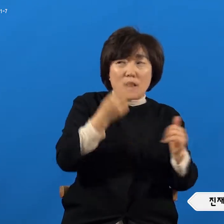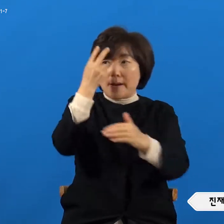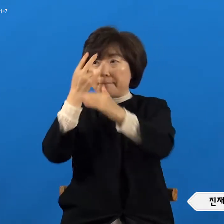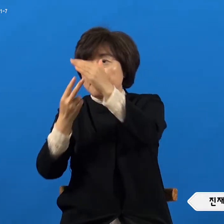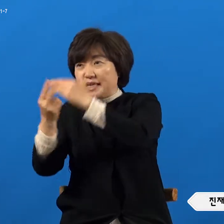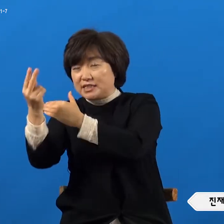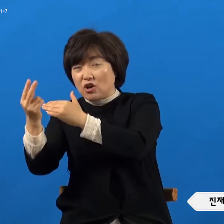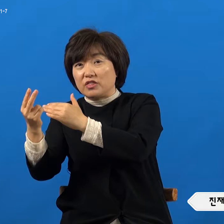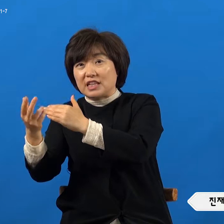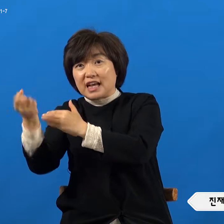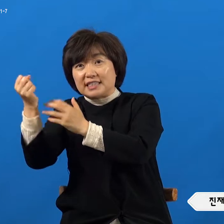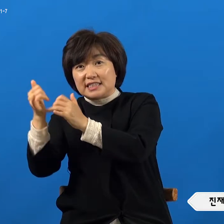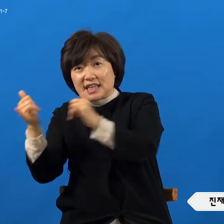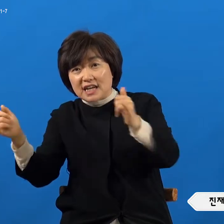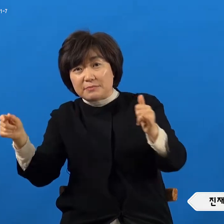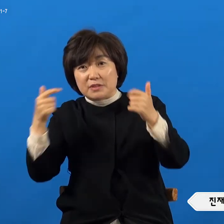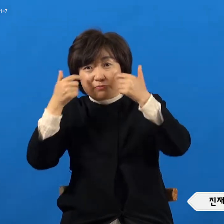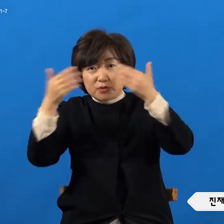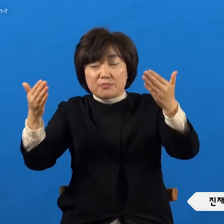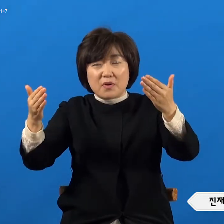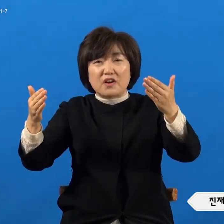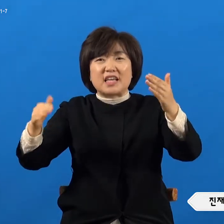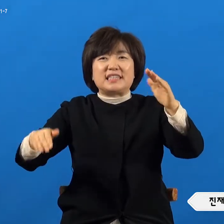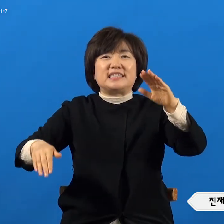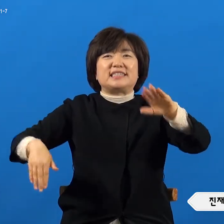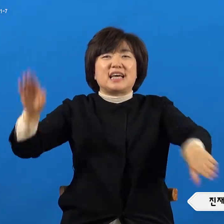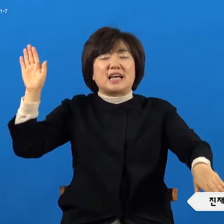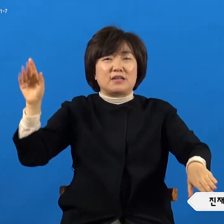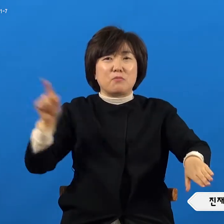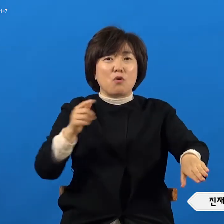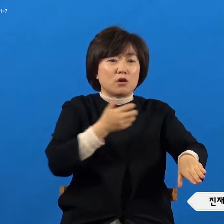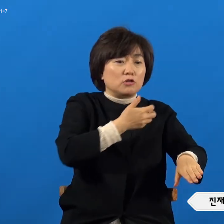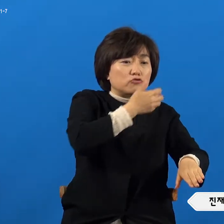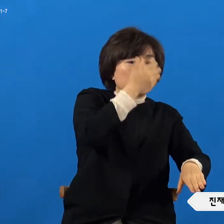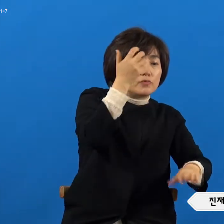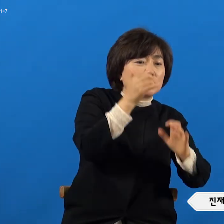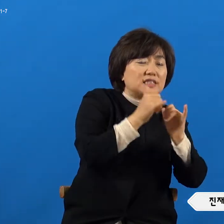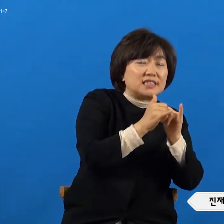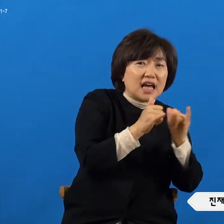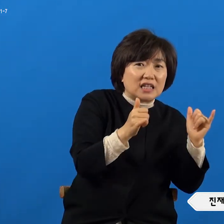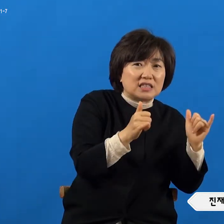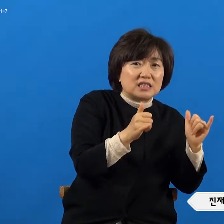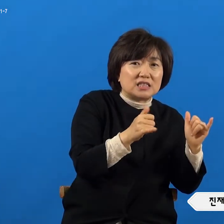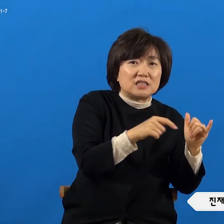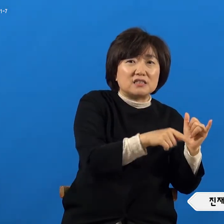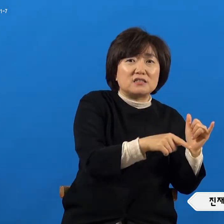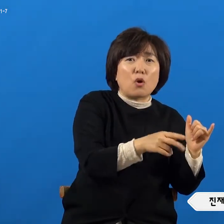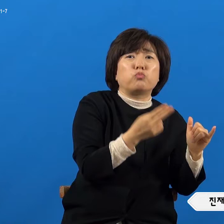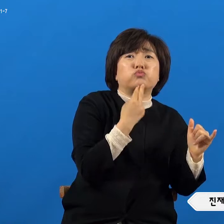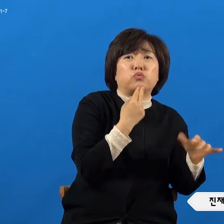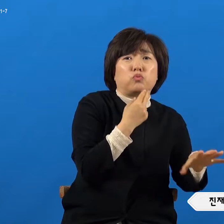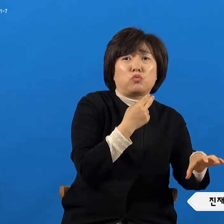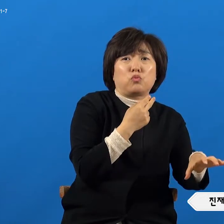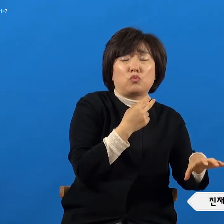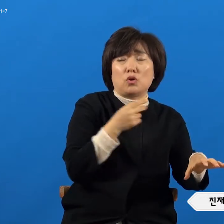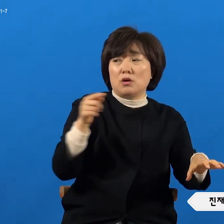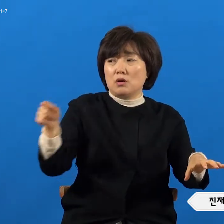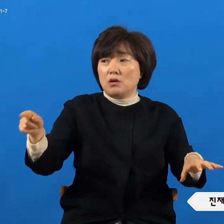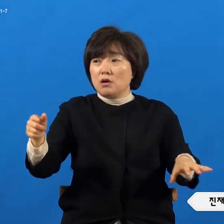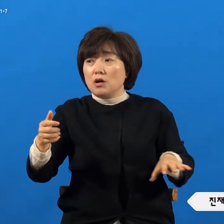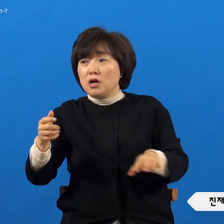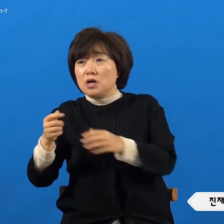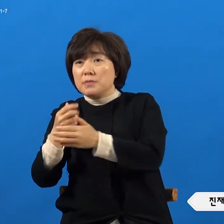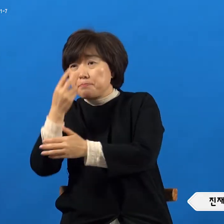비전과의 분명한 차이가 있다면 꿈을 꾸는 자들이 가지지 못하는 중요한